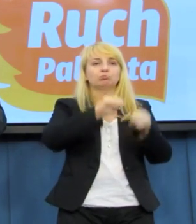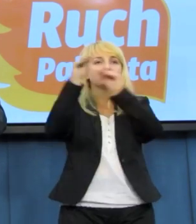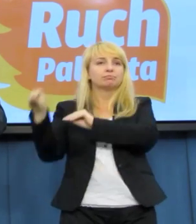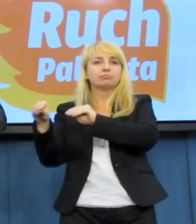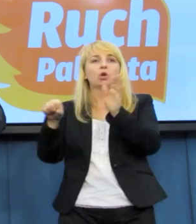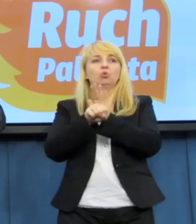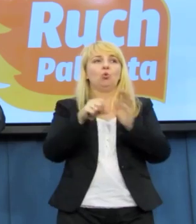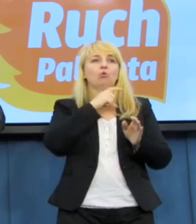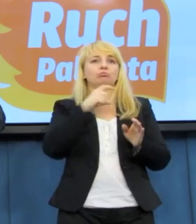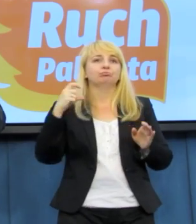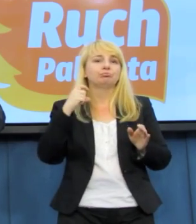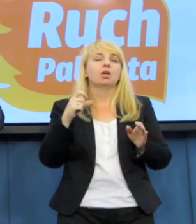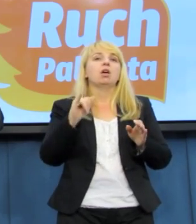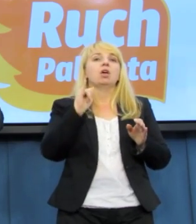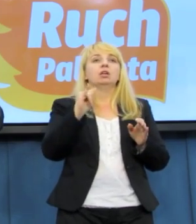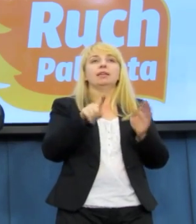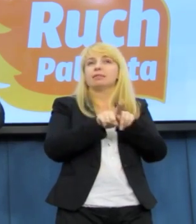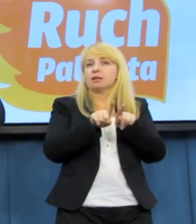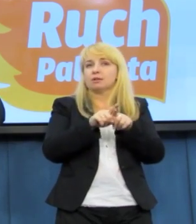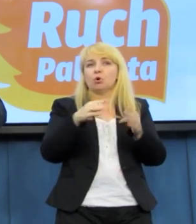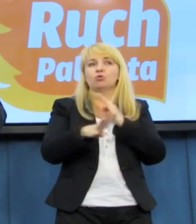95%. Także tutaj tylko wyrywkowo z tych kilku województw